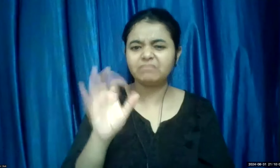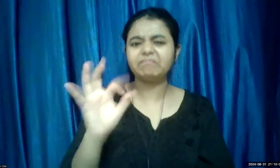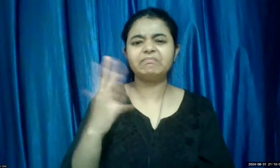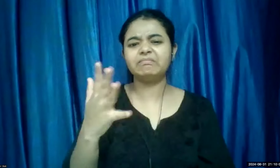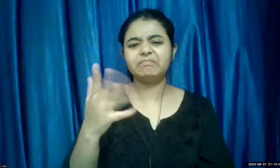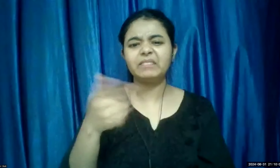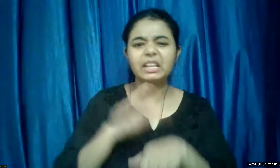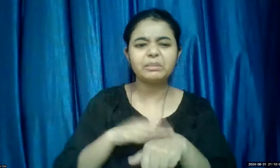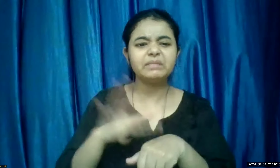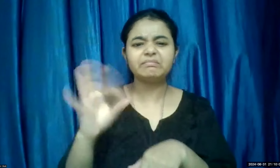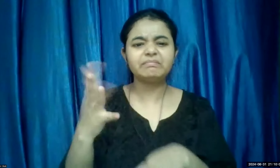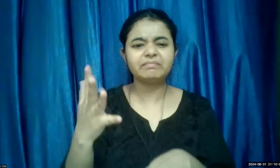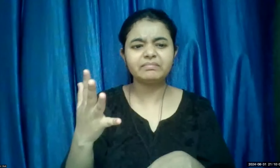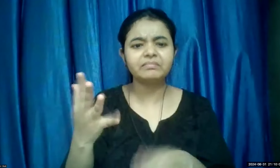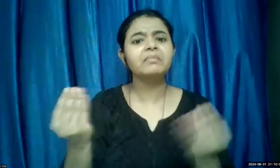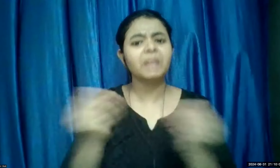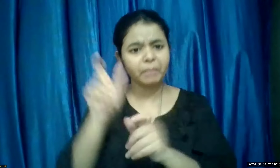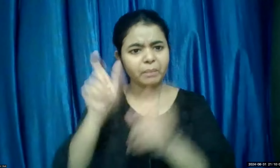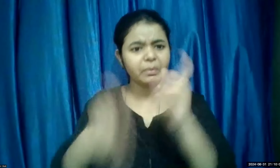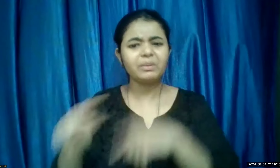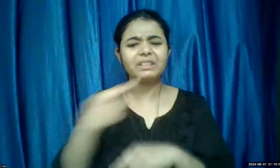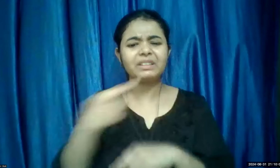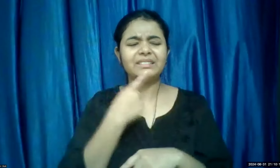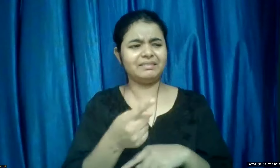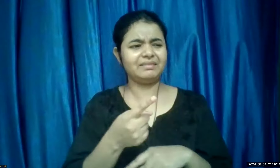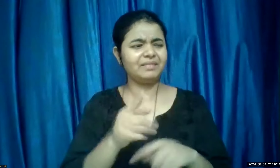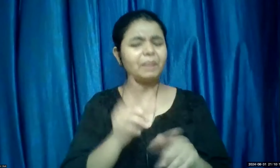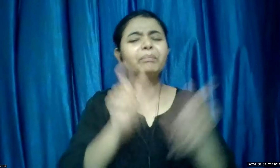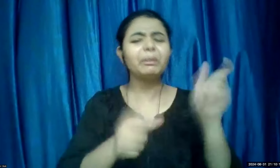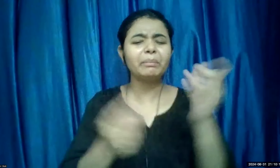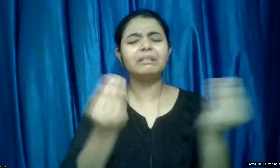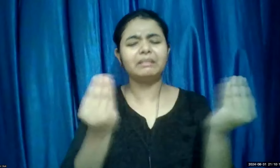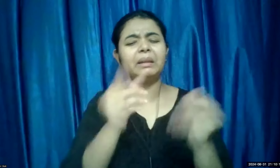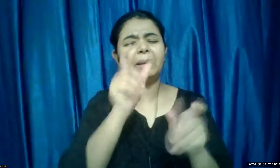इसलिए कभी कभी लोग बोलते हैं हम भक्त क्यों बने,